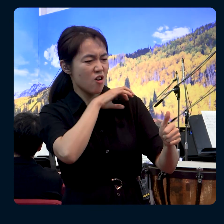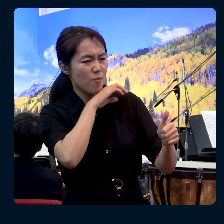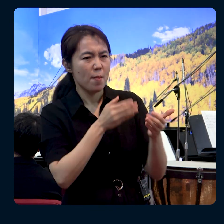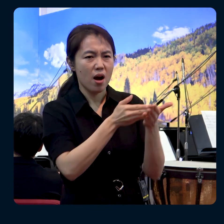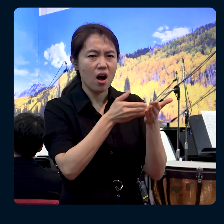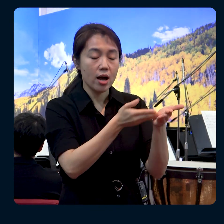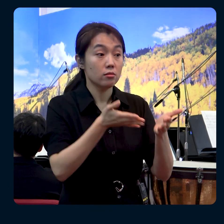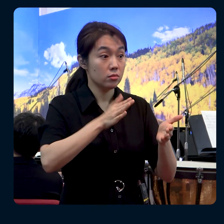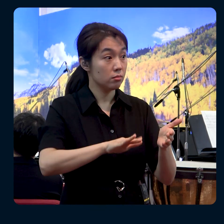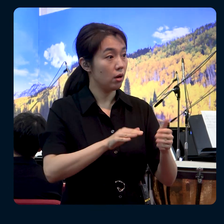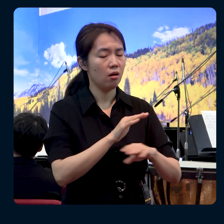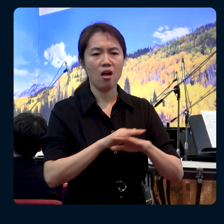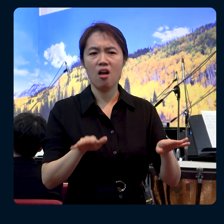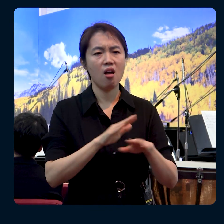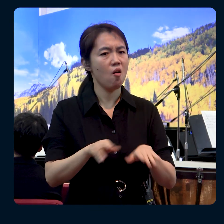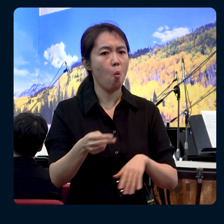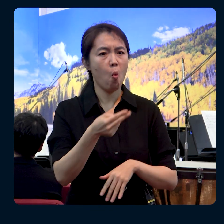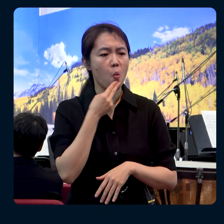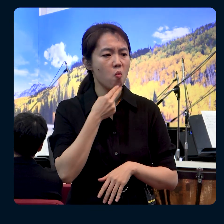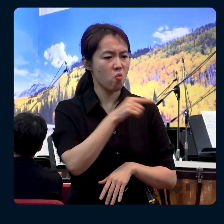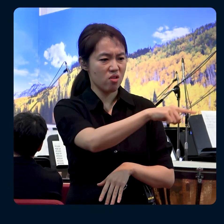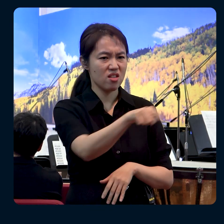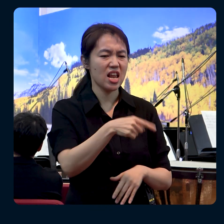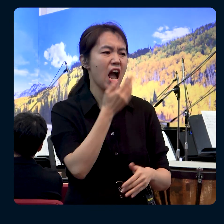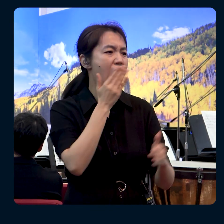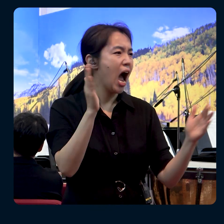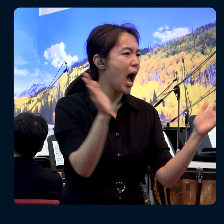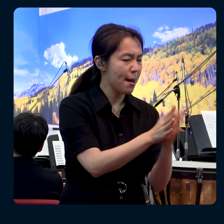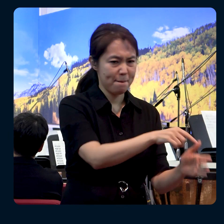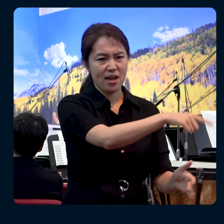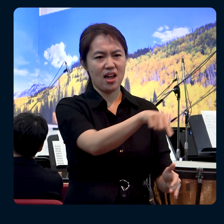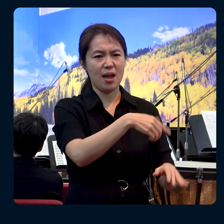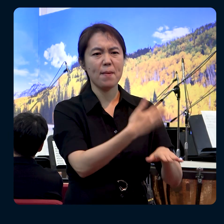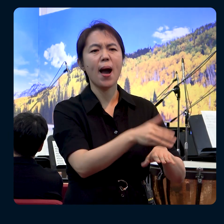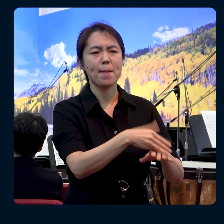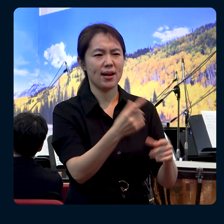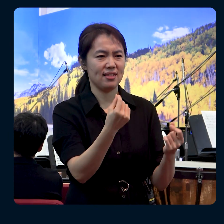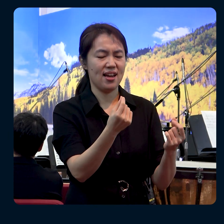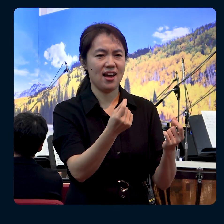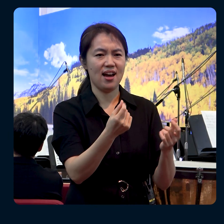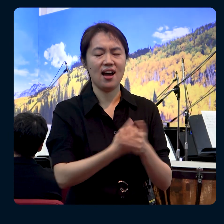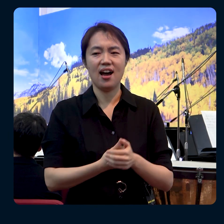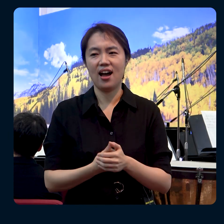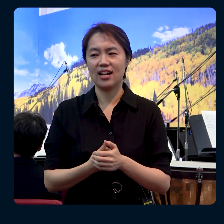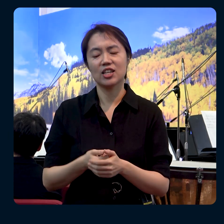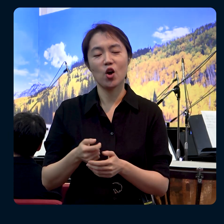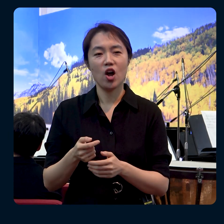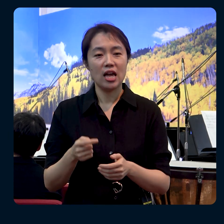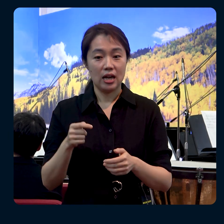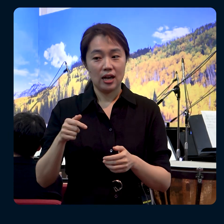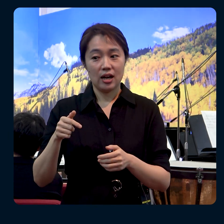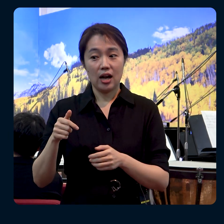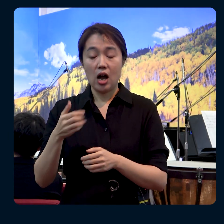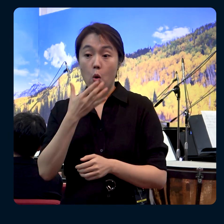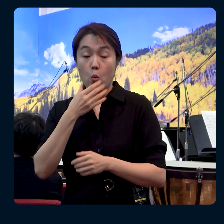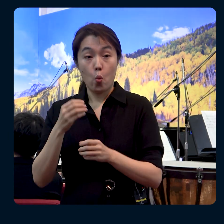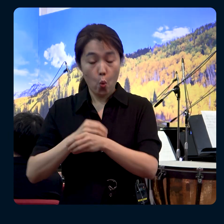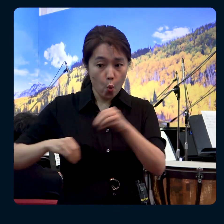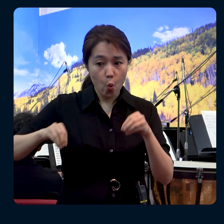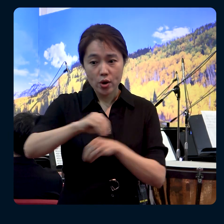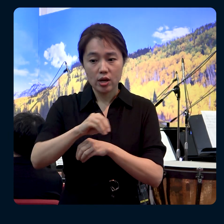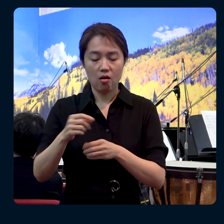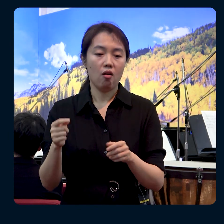해결을 받은 것이 아니라 오히려 이제 그랄 땅 쪽으로는 넘어오지 않겠다고 하는 계약과 맹세를 요구받은